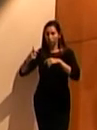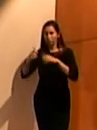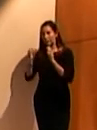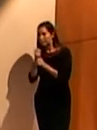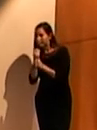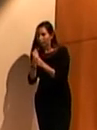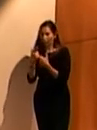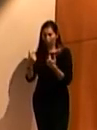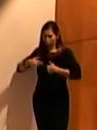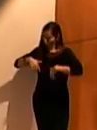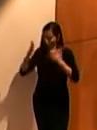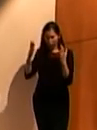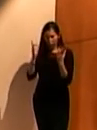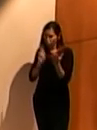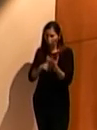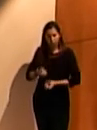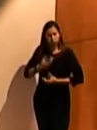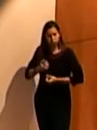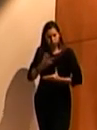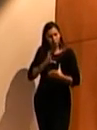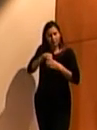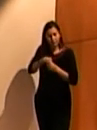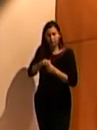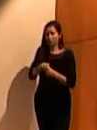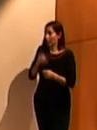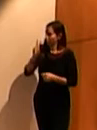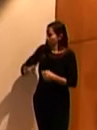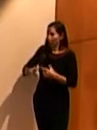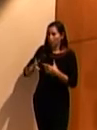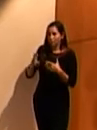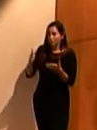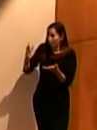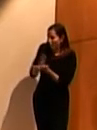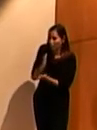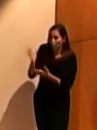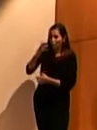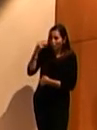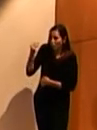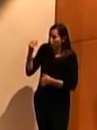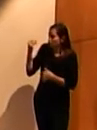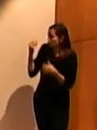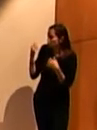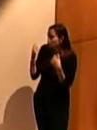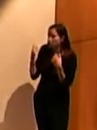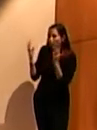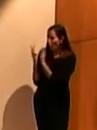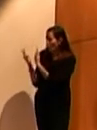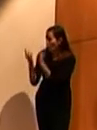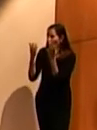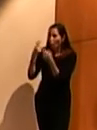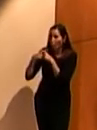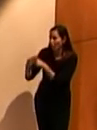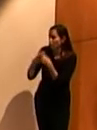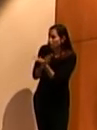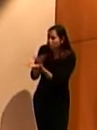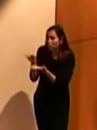fonctions. Et puis, c'était effectivement une formidable aventure humaine aussi, hein, de rencontres, de partage et puis